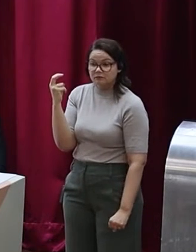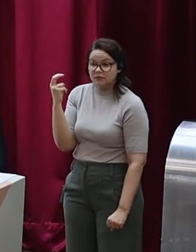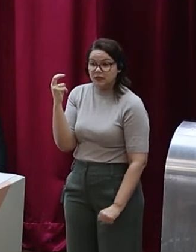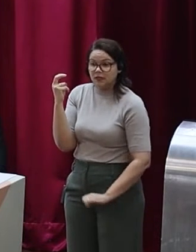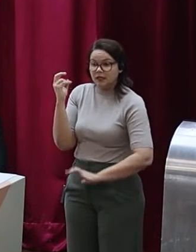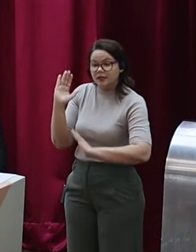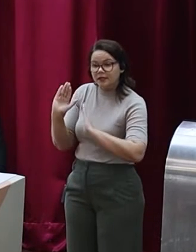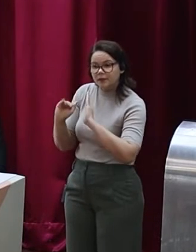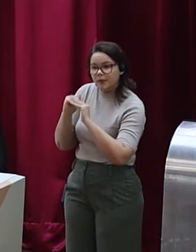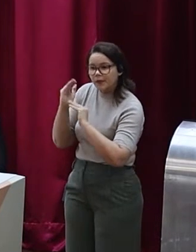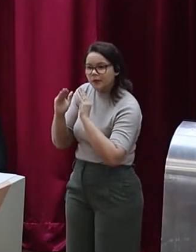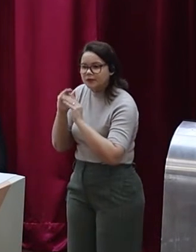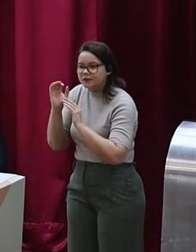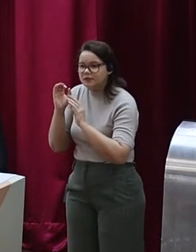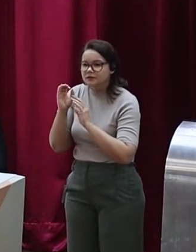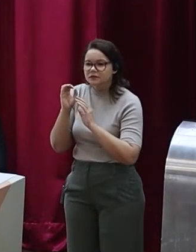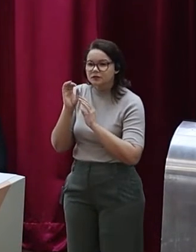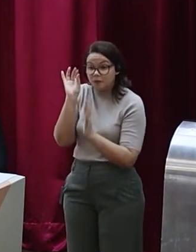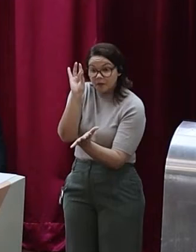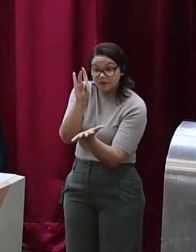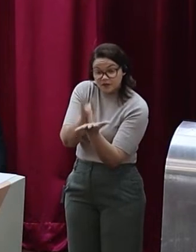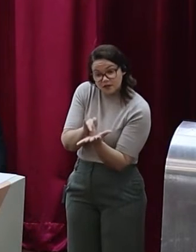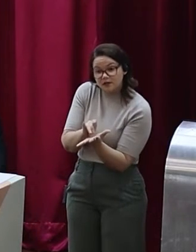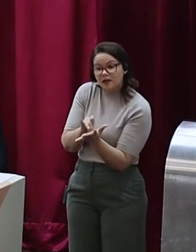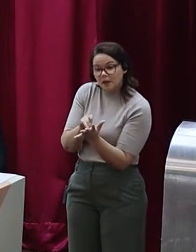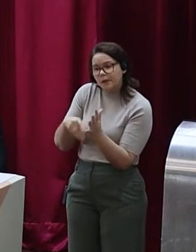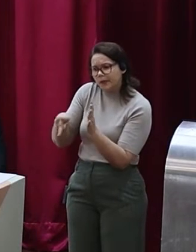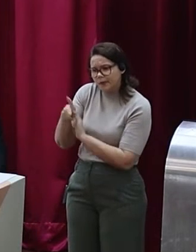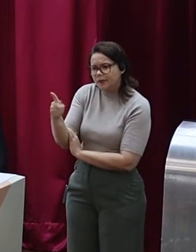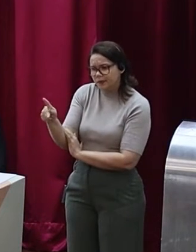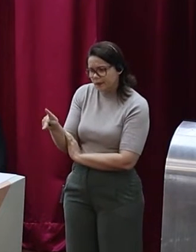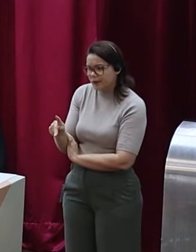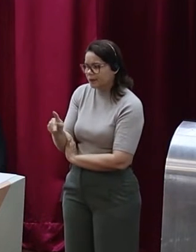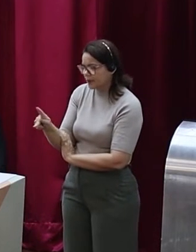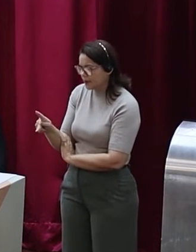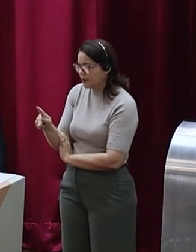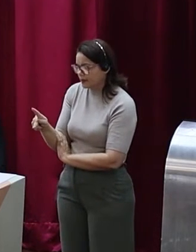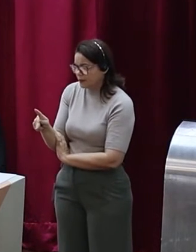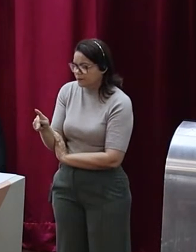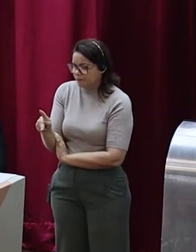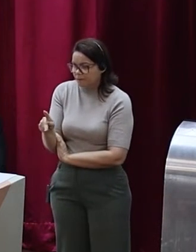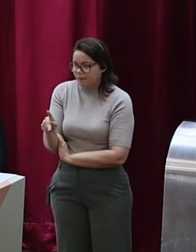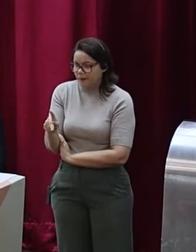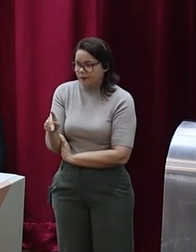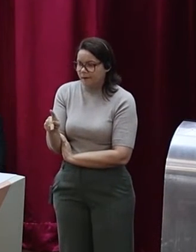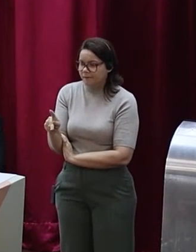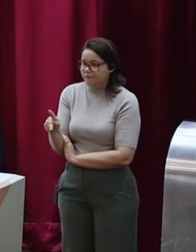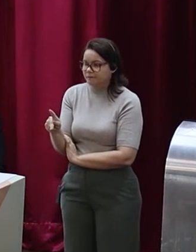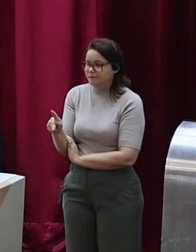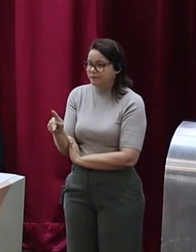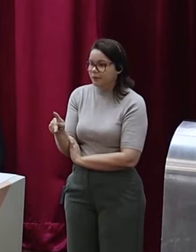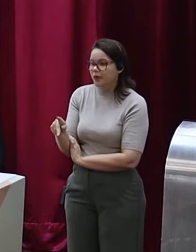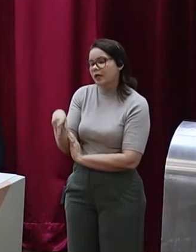urbanización acelerado de Paraguay. Según un sacerdote jesuita, Bartomeu Melías, muy conocido, ya